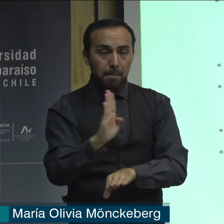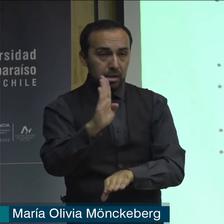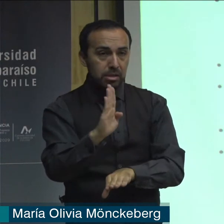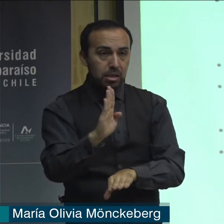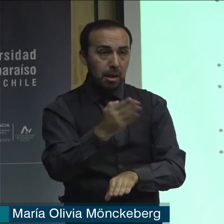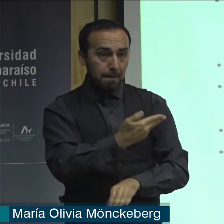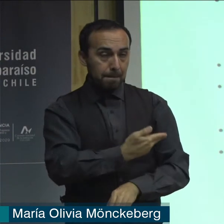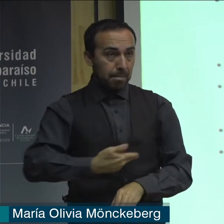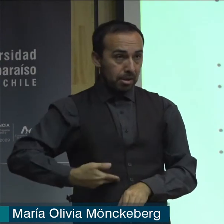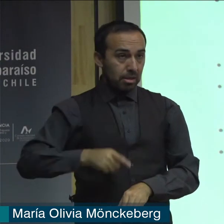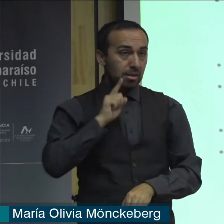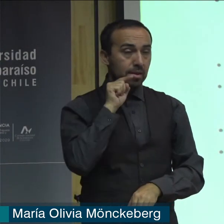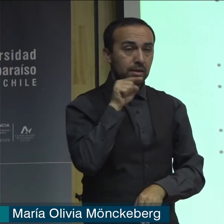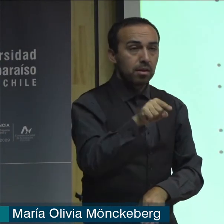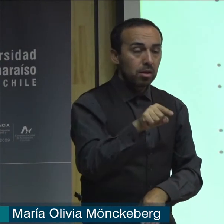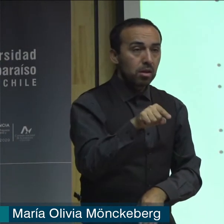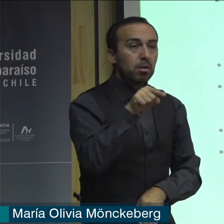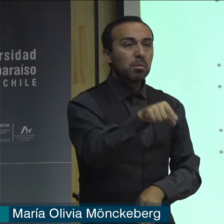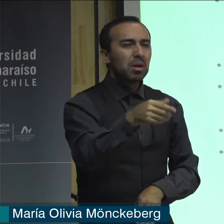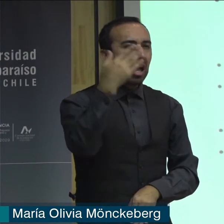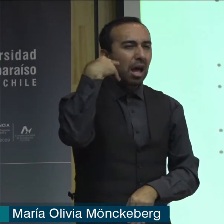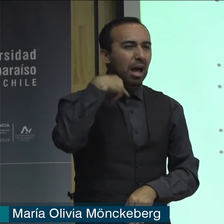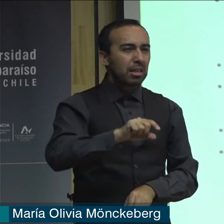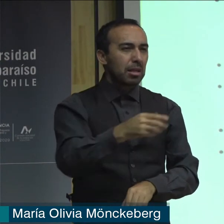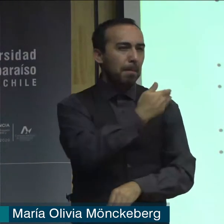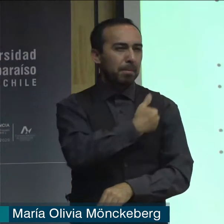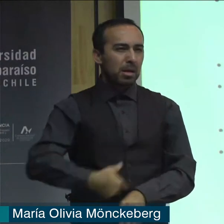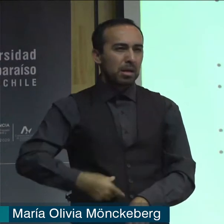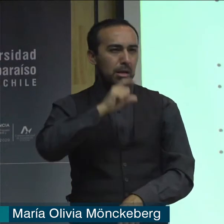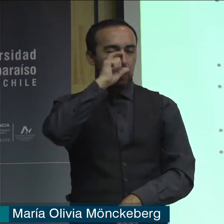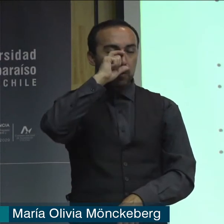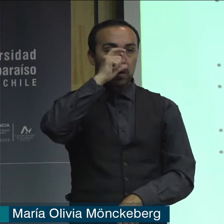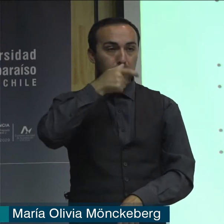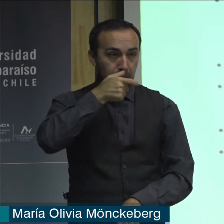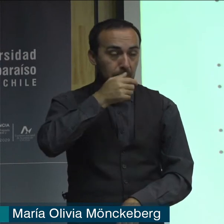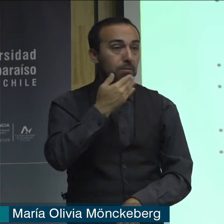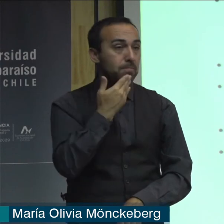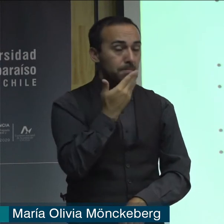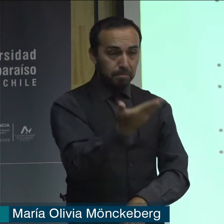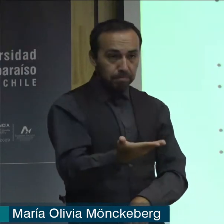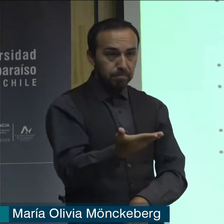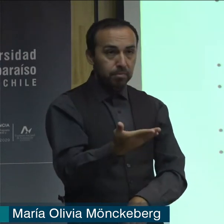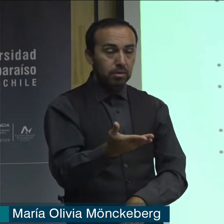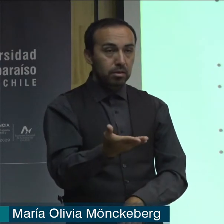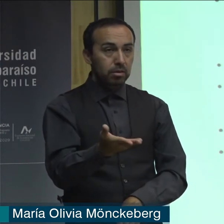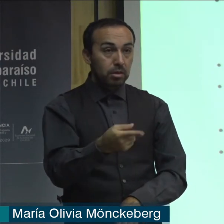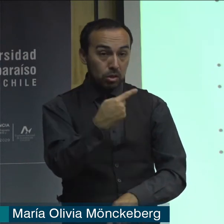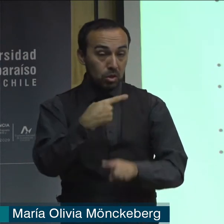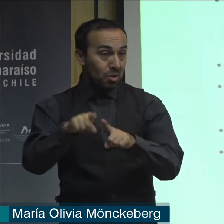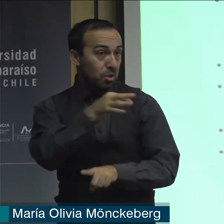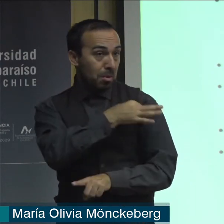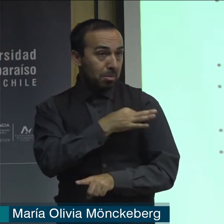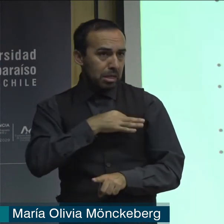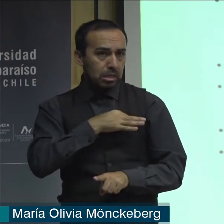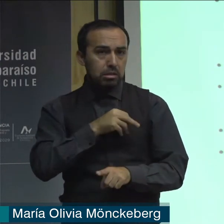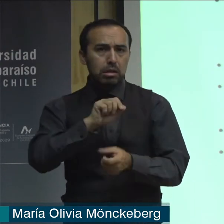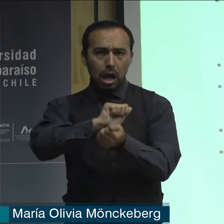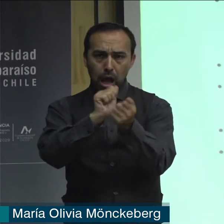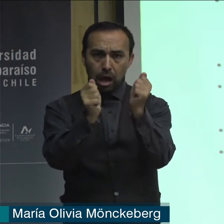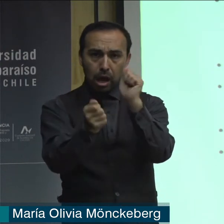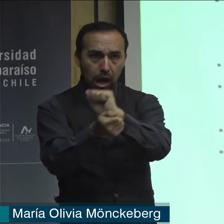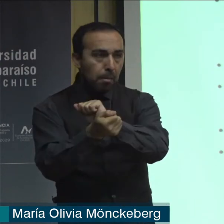con Juan Gómez milla que fue ministro también y reformas que fueron muy muy